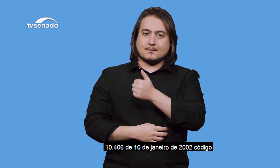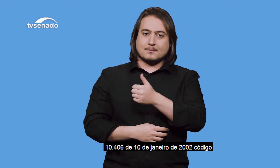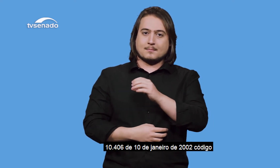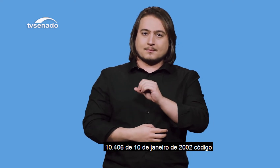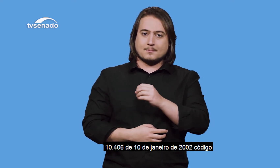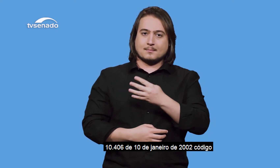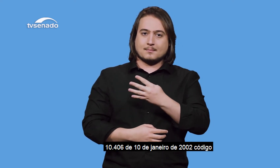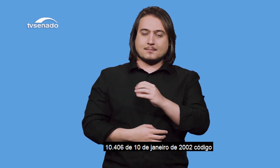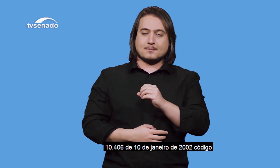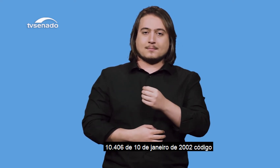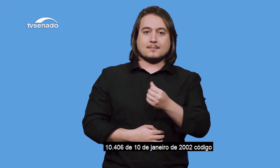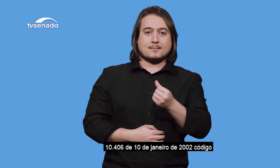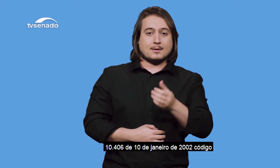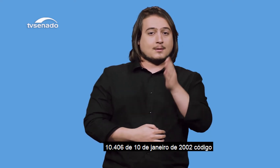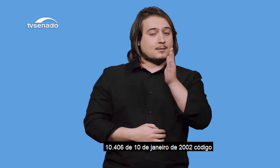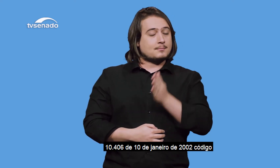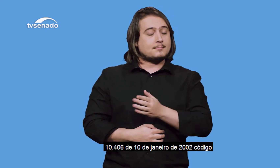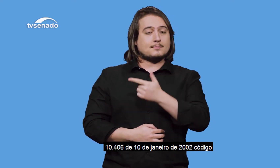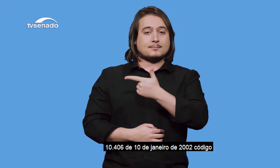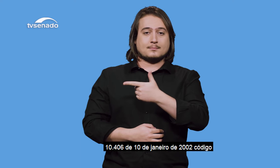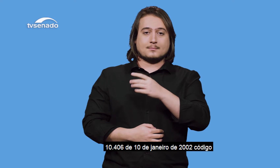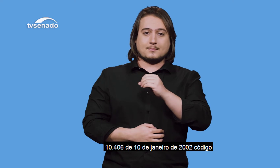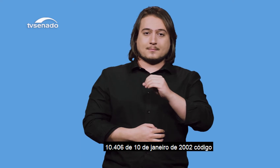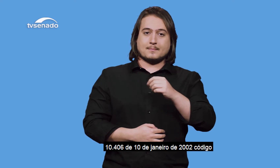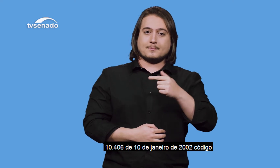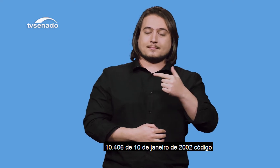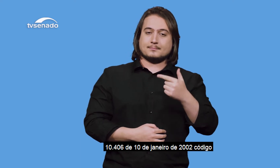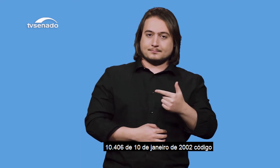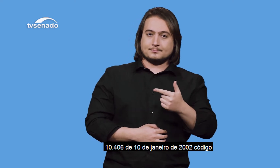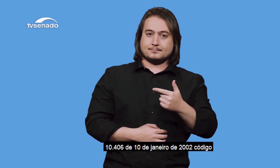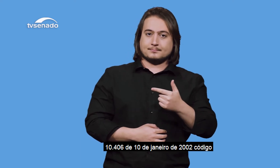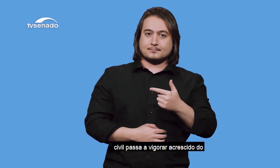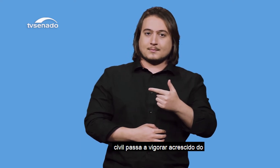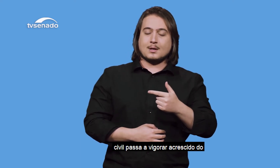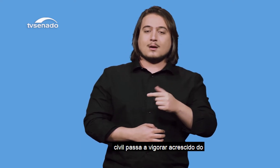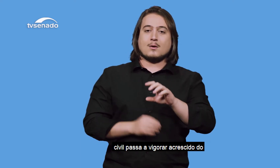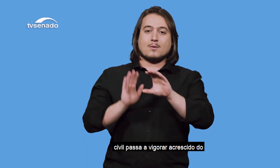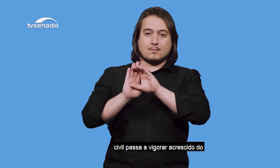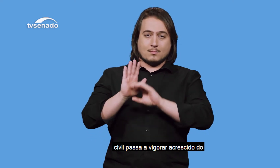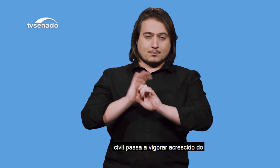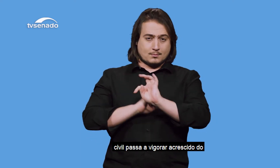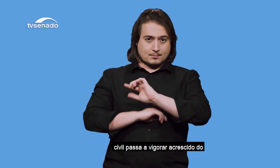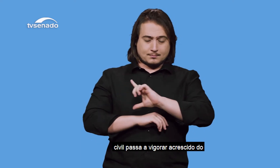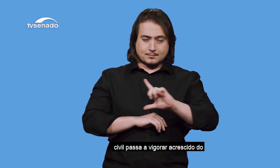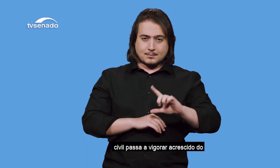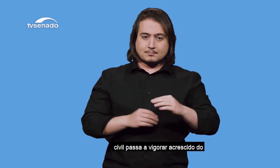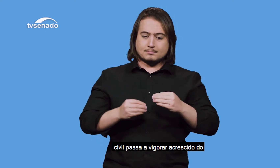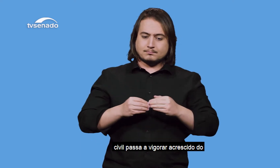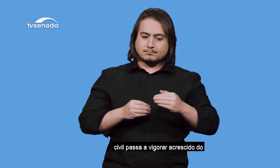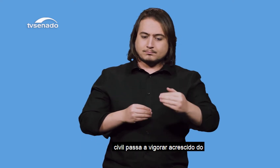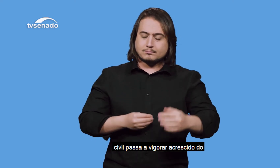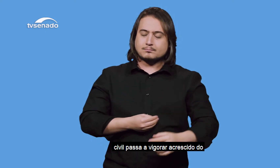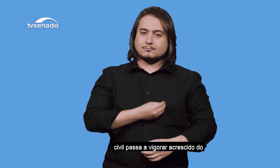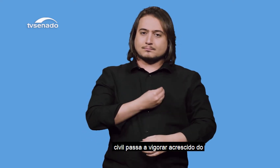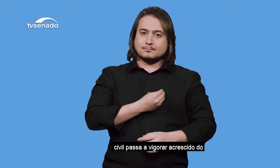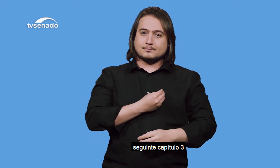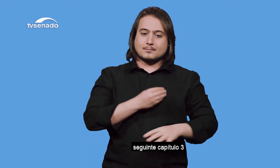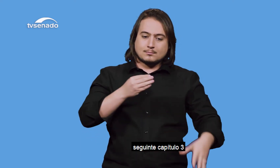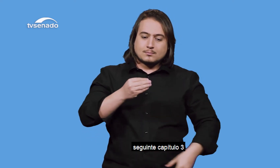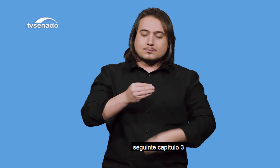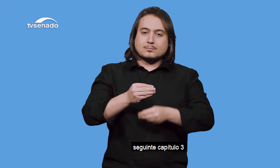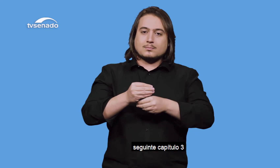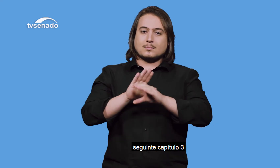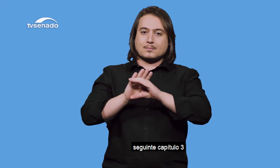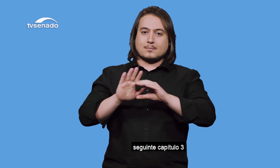10.406 de 10 de janeiro de 2002 código civil passa a vigorar acrescido do seguinte